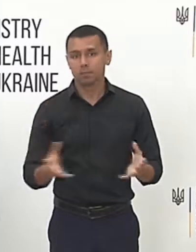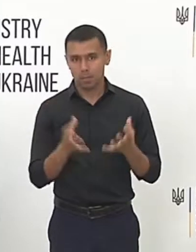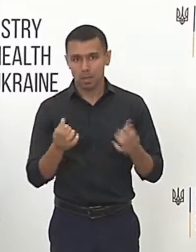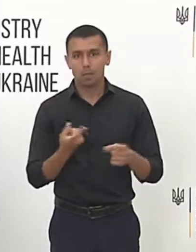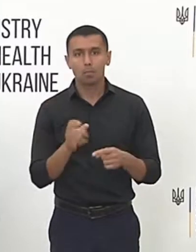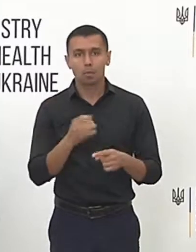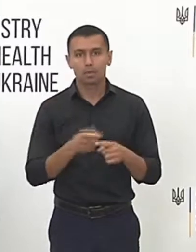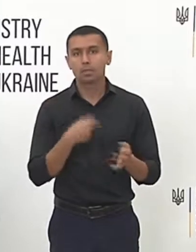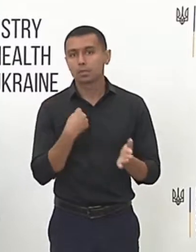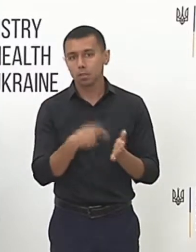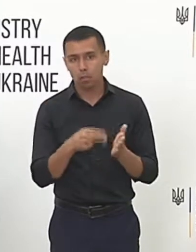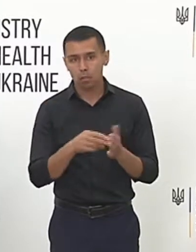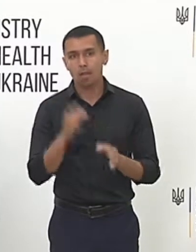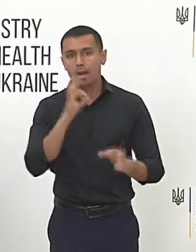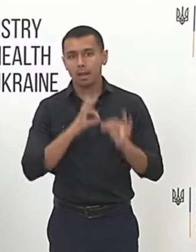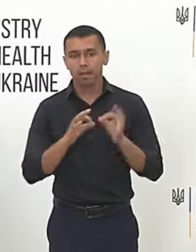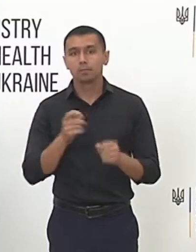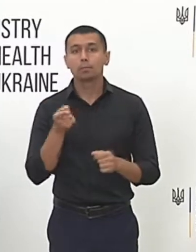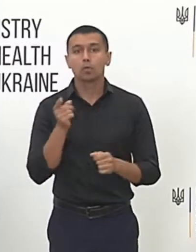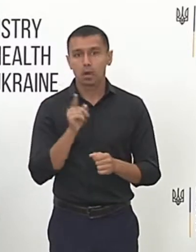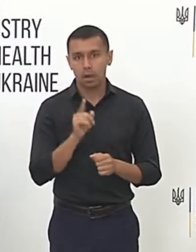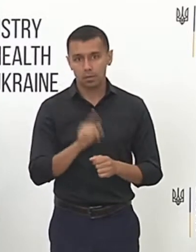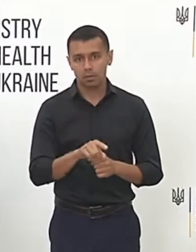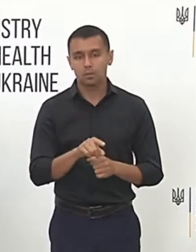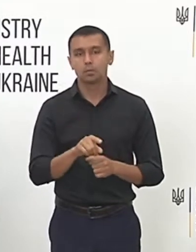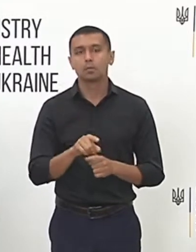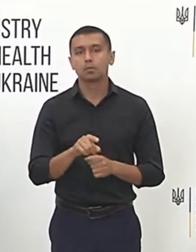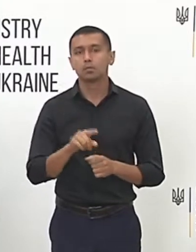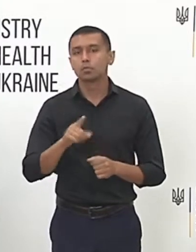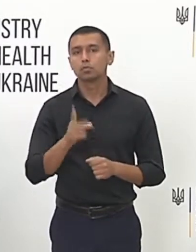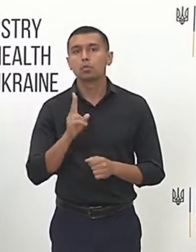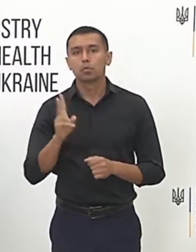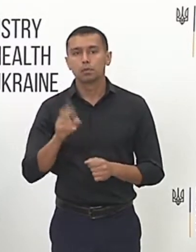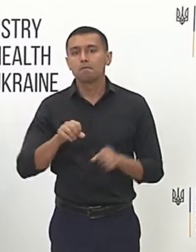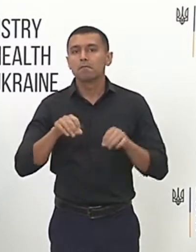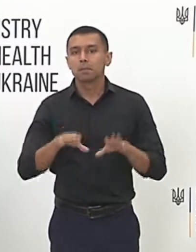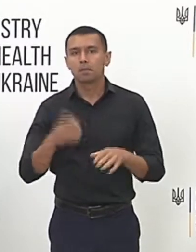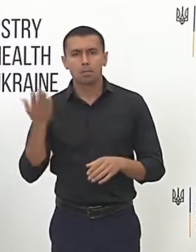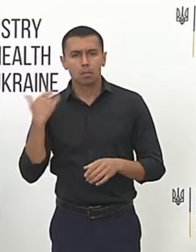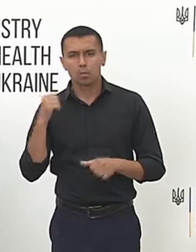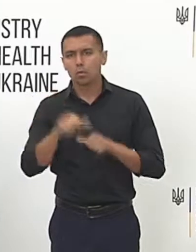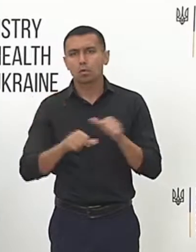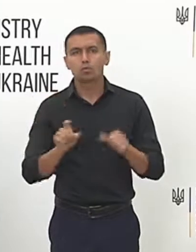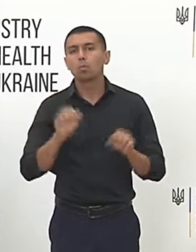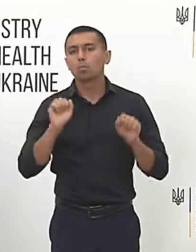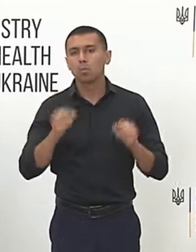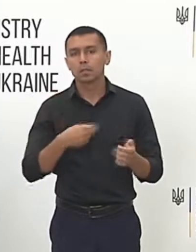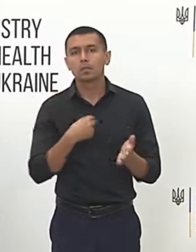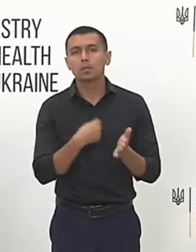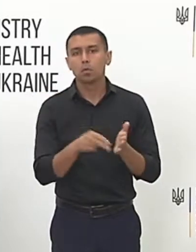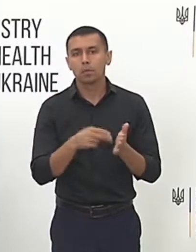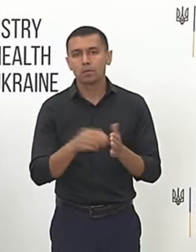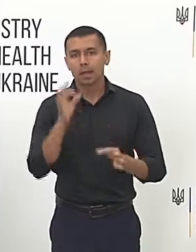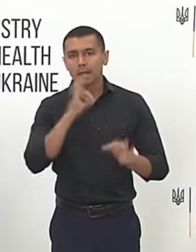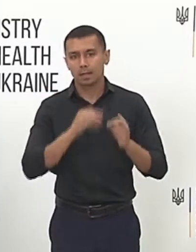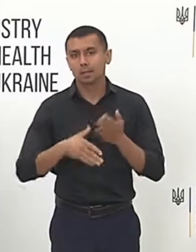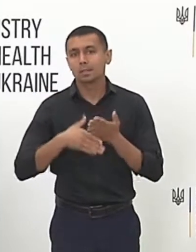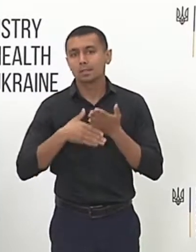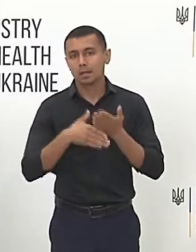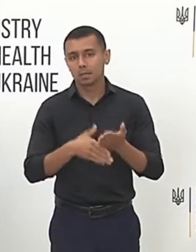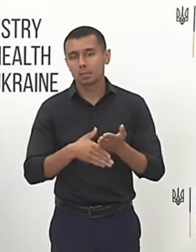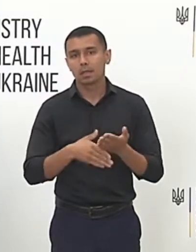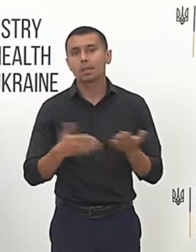це, закуповує ліки. До речі, чомусь хтось вирішив в минулі роки, що можна закуповувати лікарські